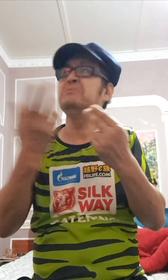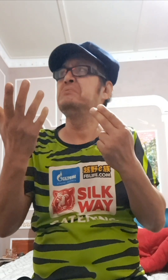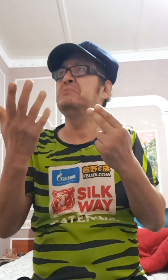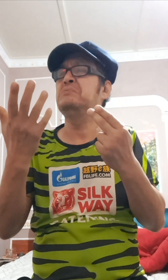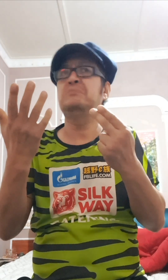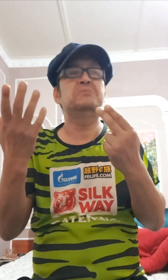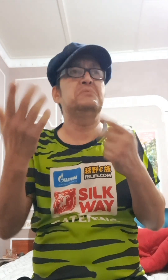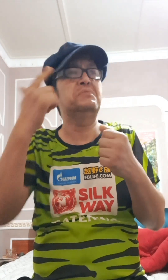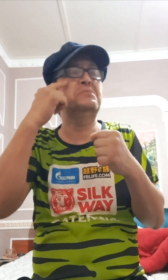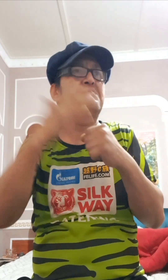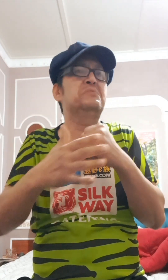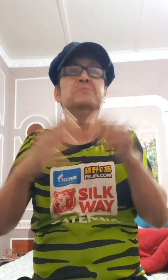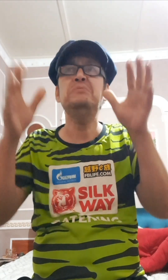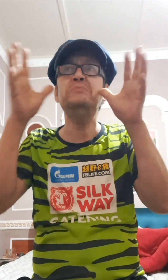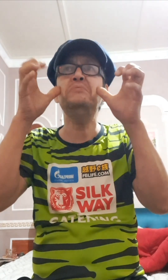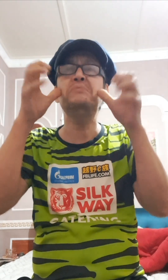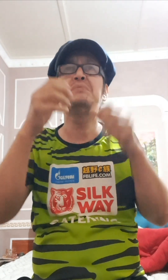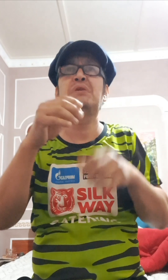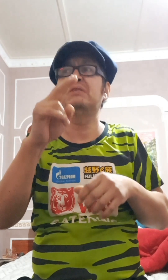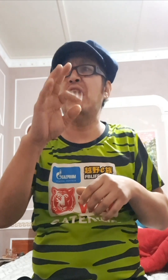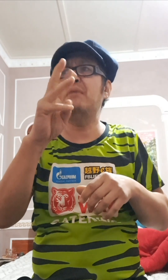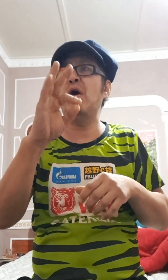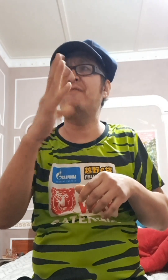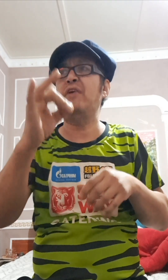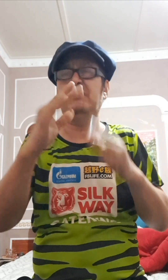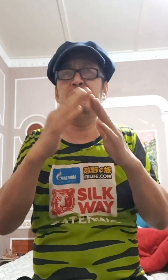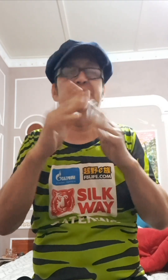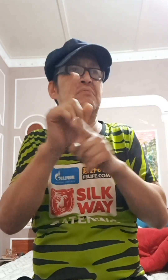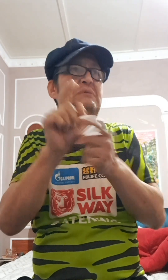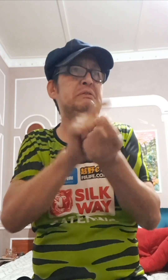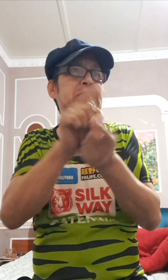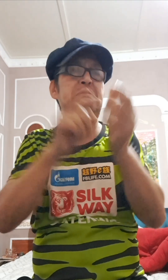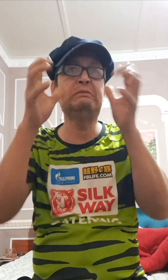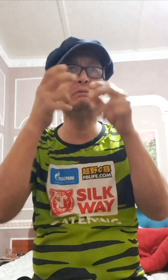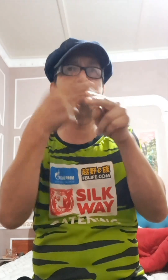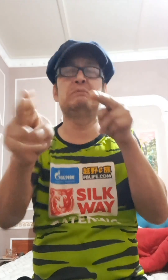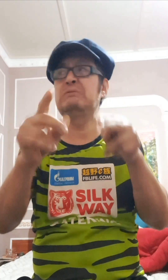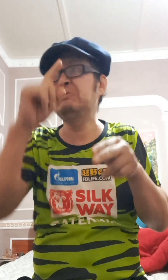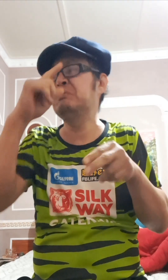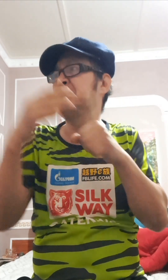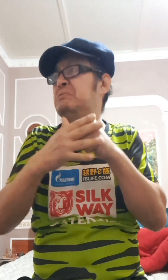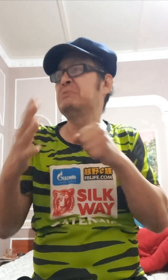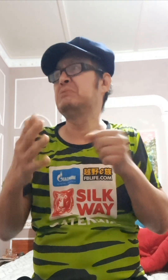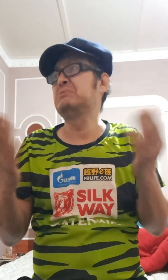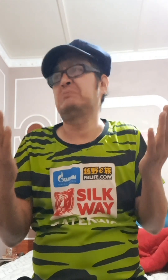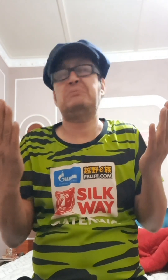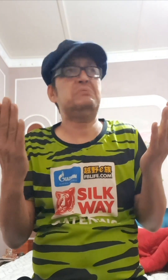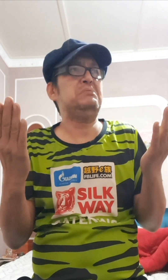interior. Tan pronto como el barril se enciende, se activa un temporizador. Ahora, el cliente decide cuánto tiempo se mantendrá